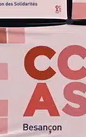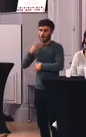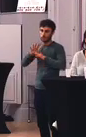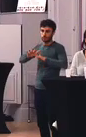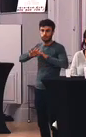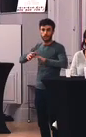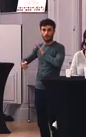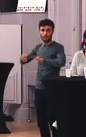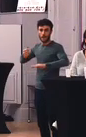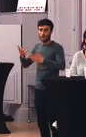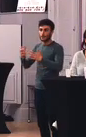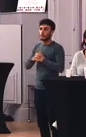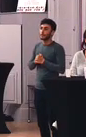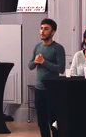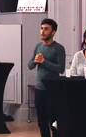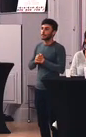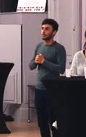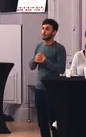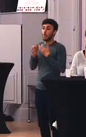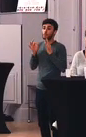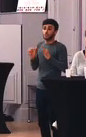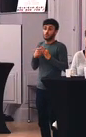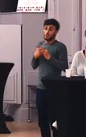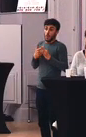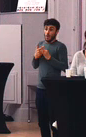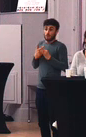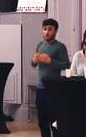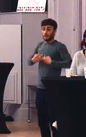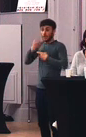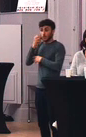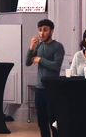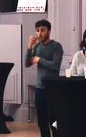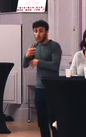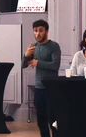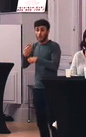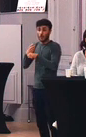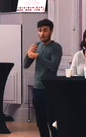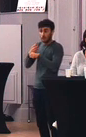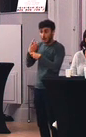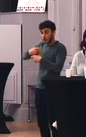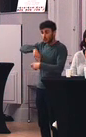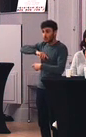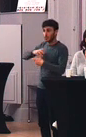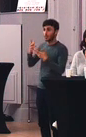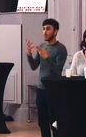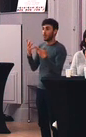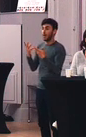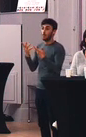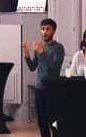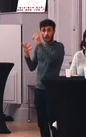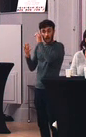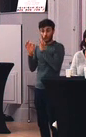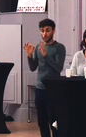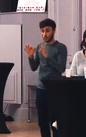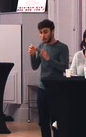donc ce que je peux vous dire moi au quotidien c'est effectivement que il y a une acculturation extrêmement forte des